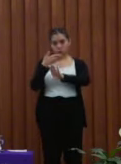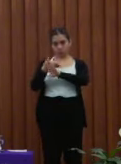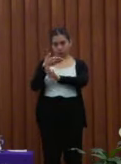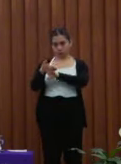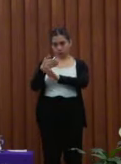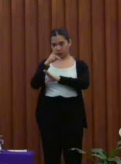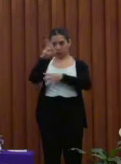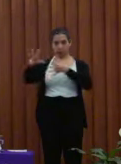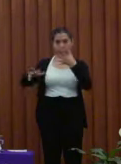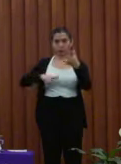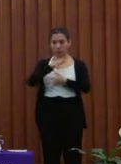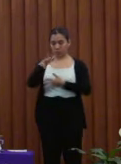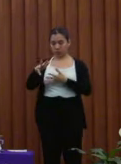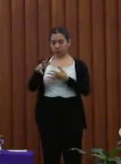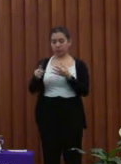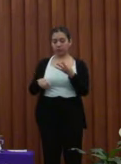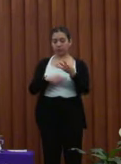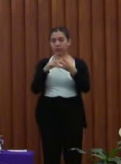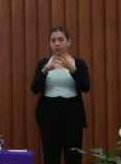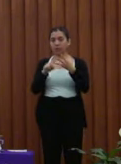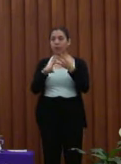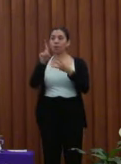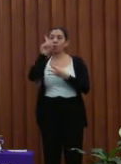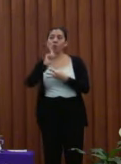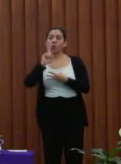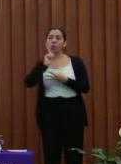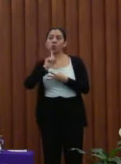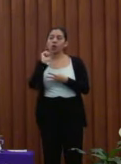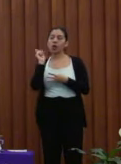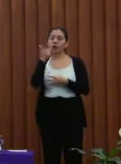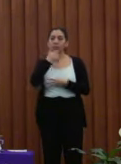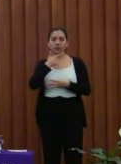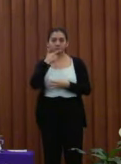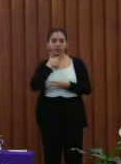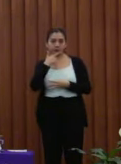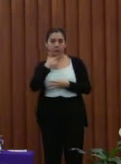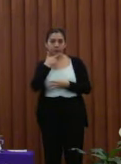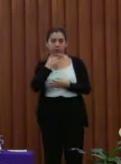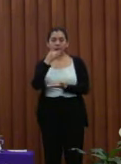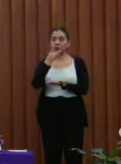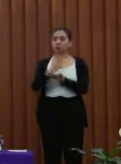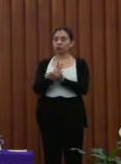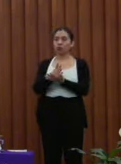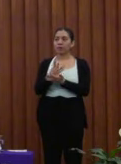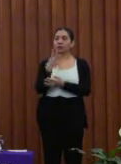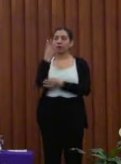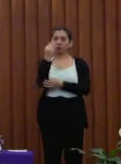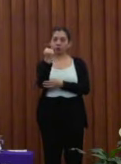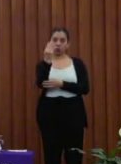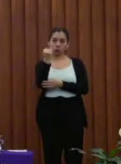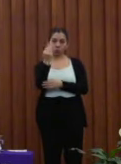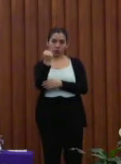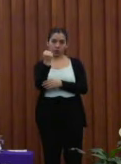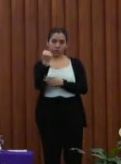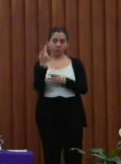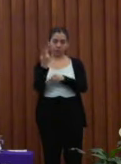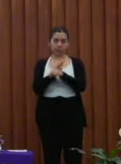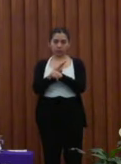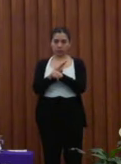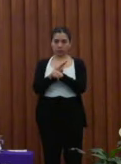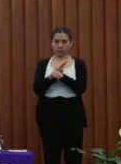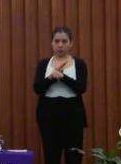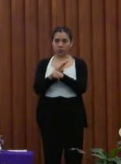las mujeres lesbianas, nosotros nada más reportamos 9 casos. Pensamos que estos casos están